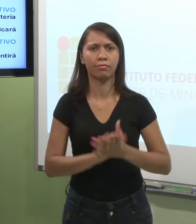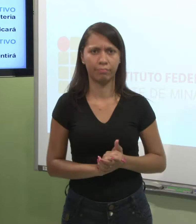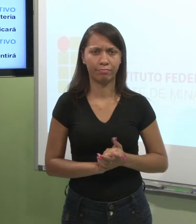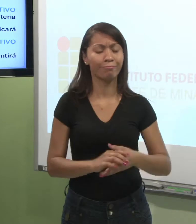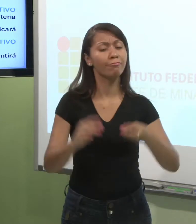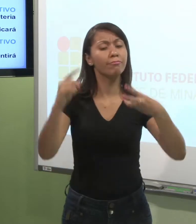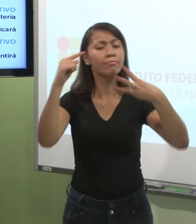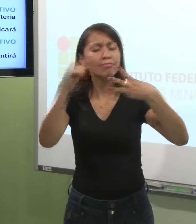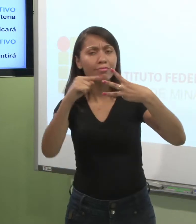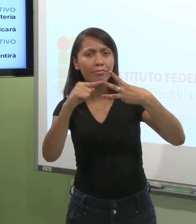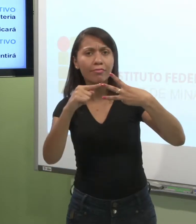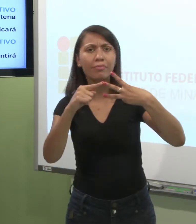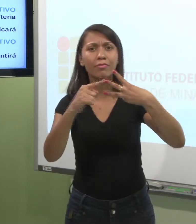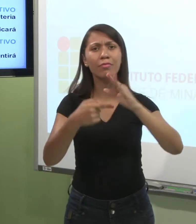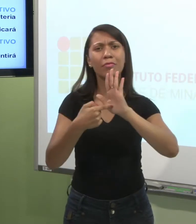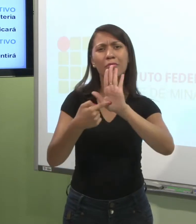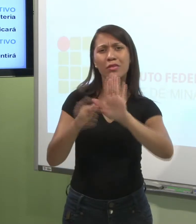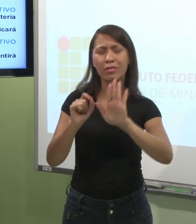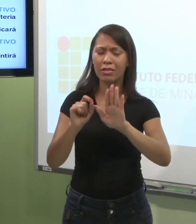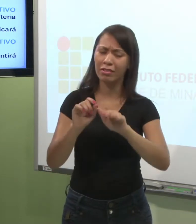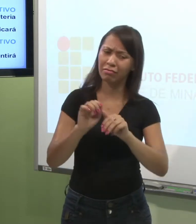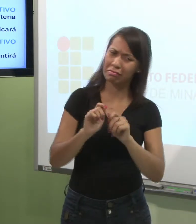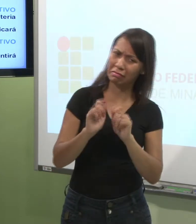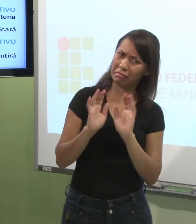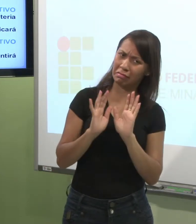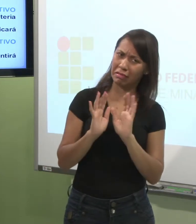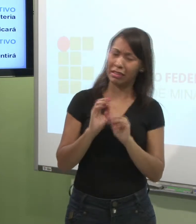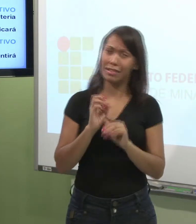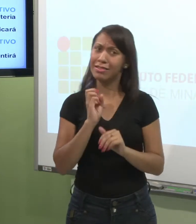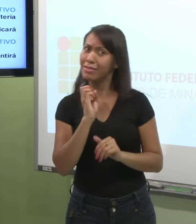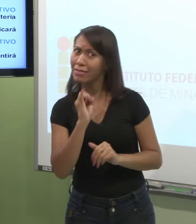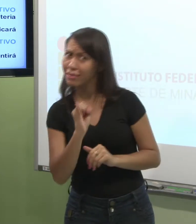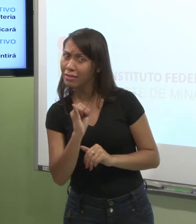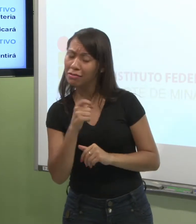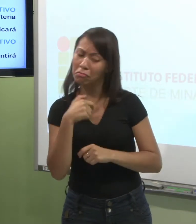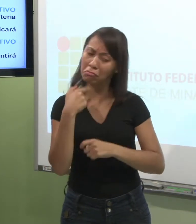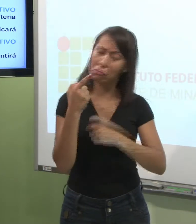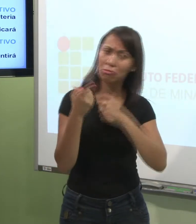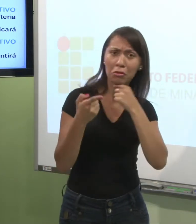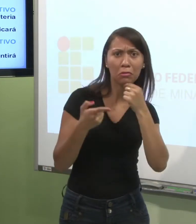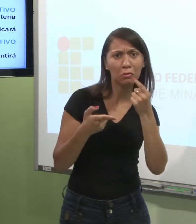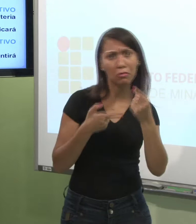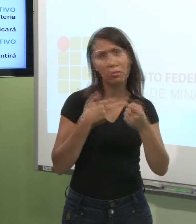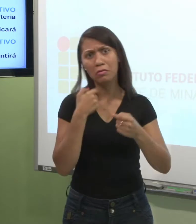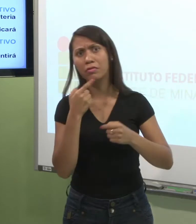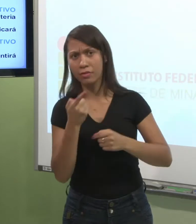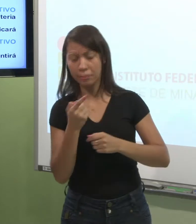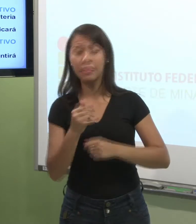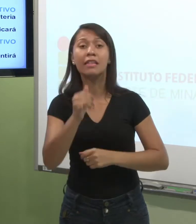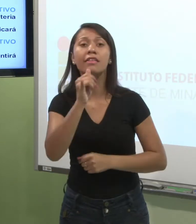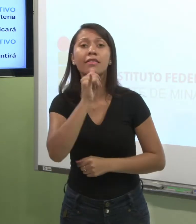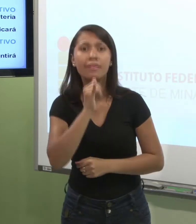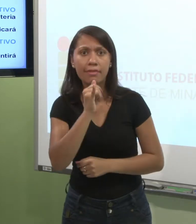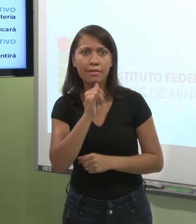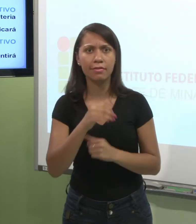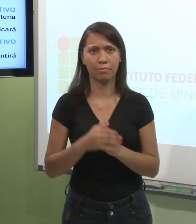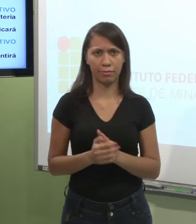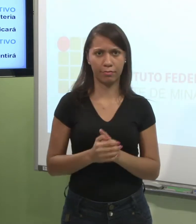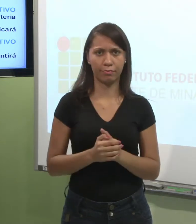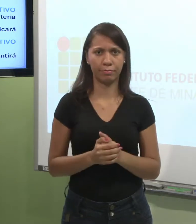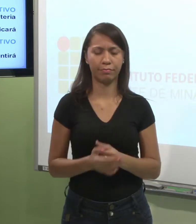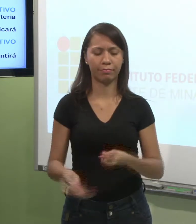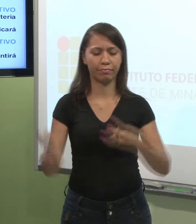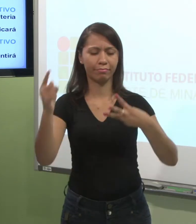subjuntivo é um modo verbal que apresenta o fato como possibilidade, dúvida ou desejo. Exemplos: se tivesse